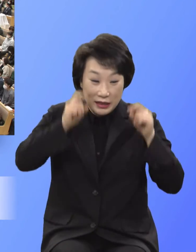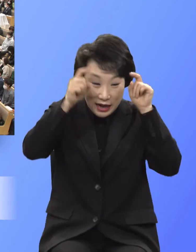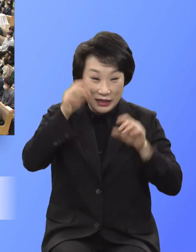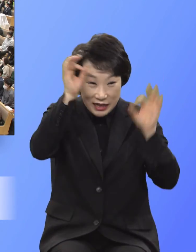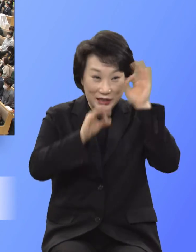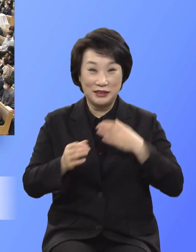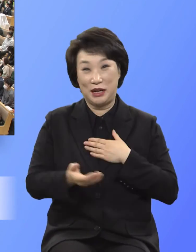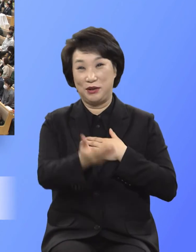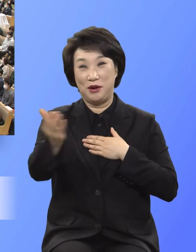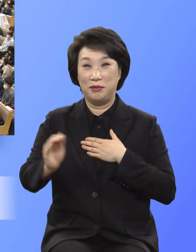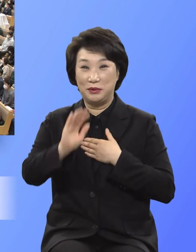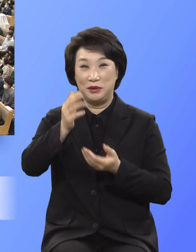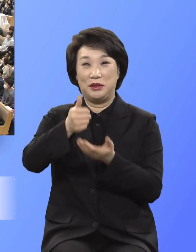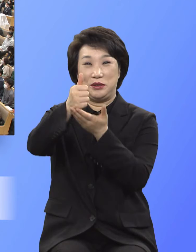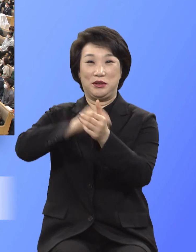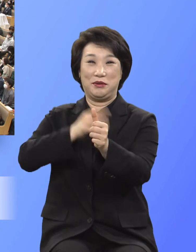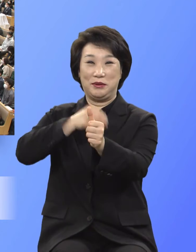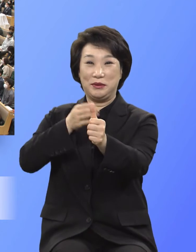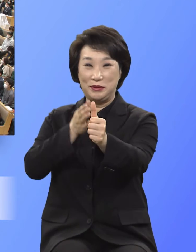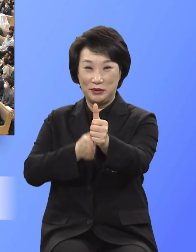축원합니다.